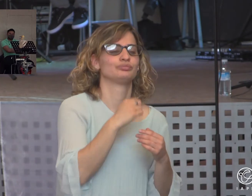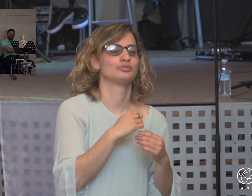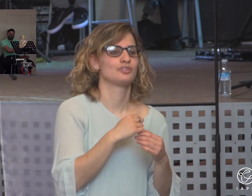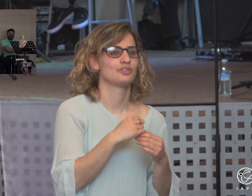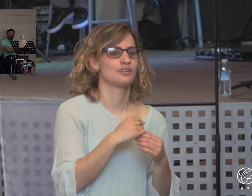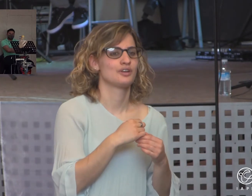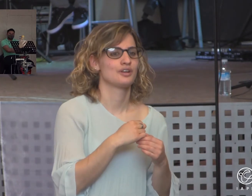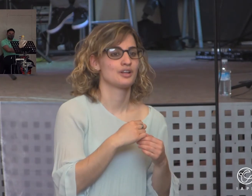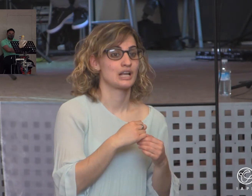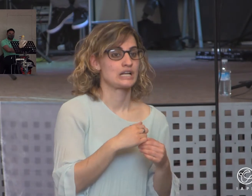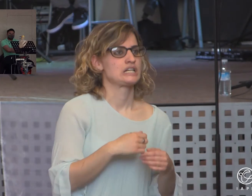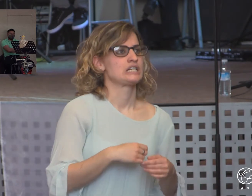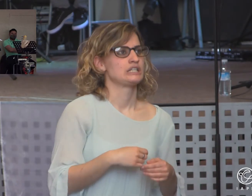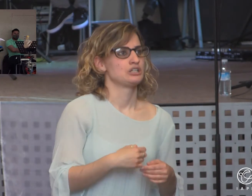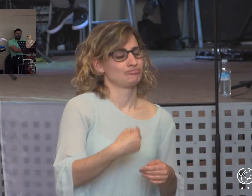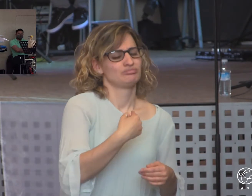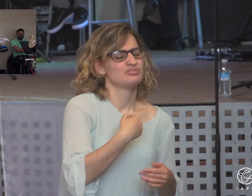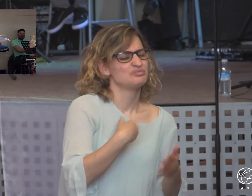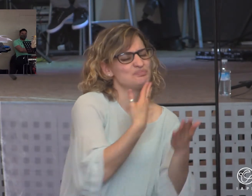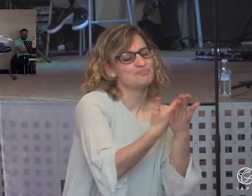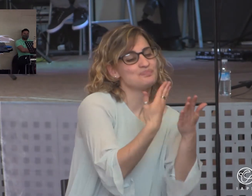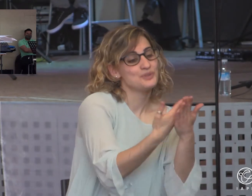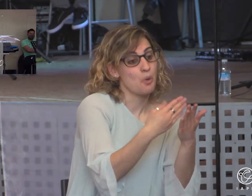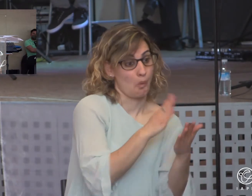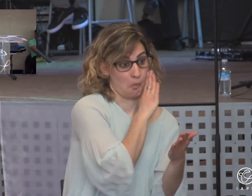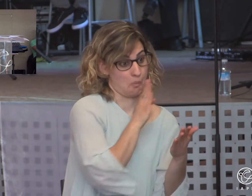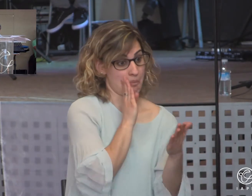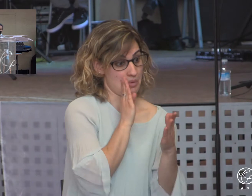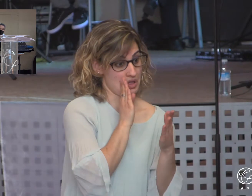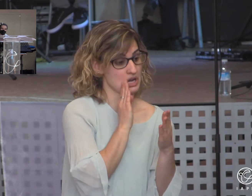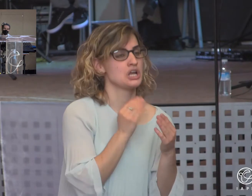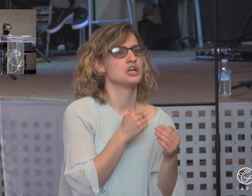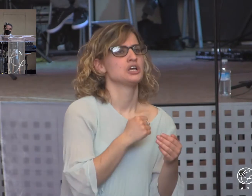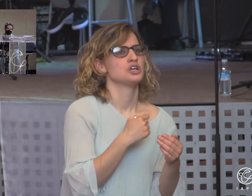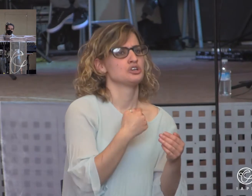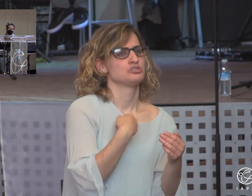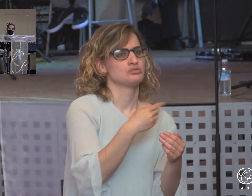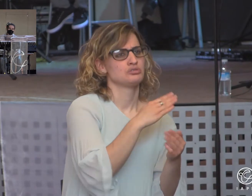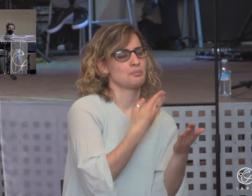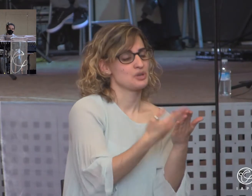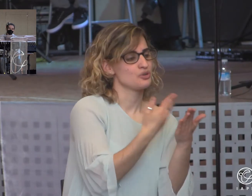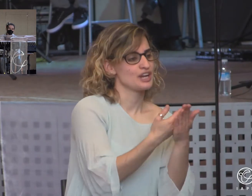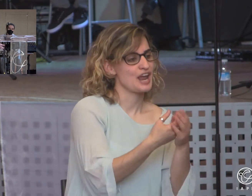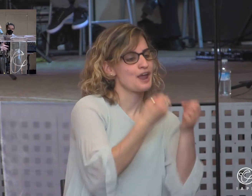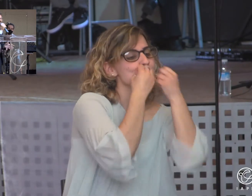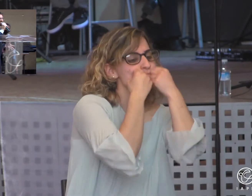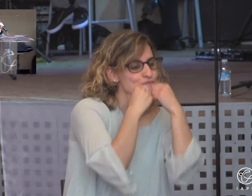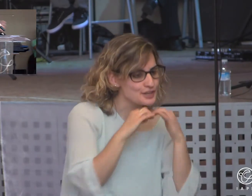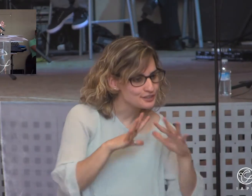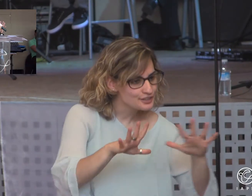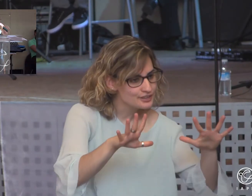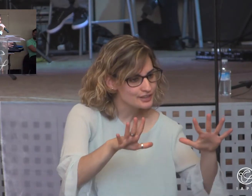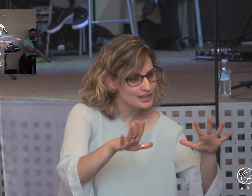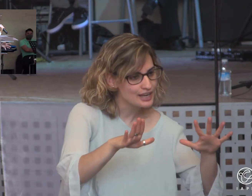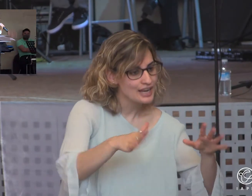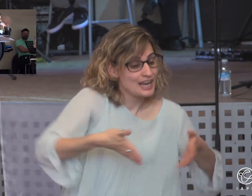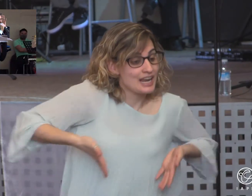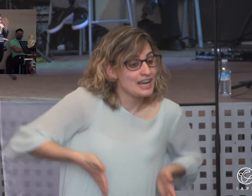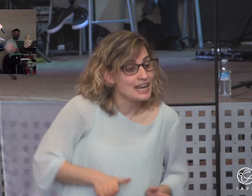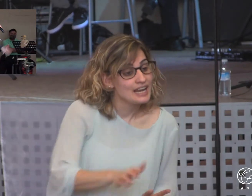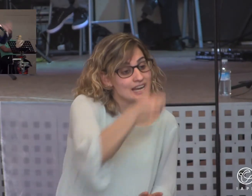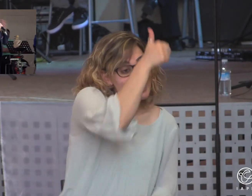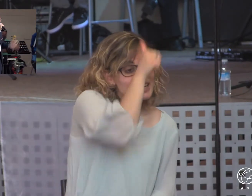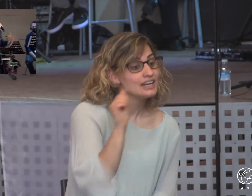tu hijo, bendice a tu hija, bendice a tus hijos espirituales. Bendíceles sin desmayar